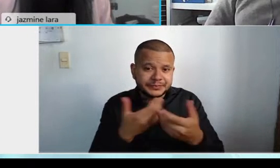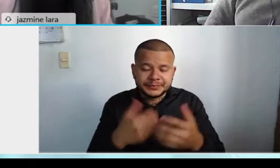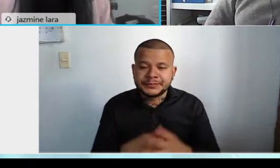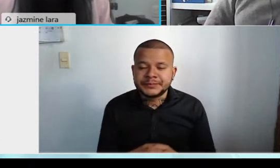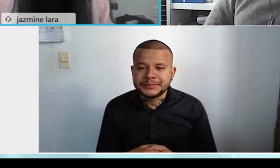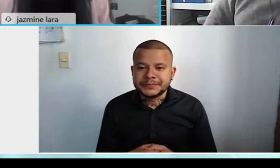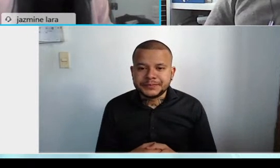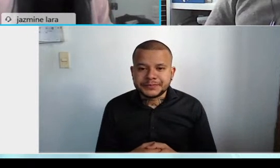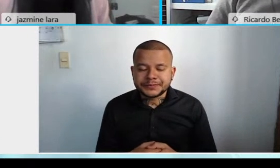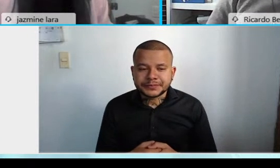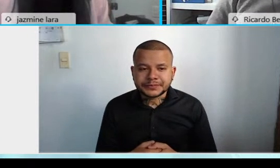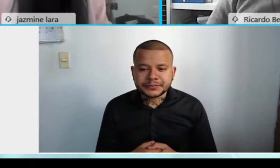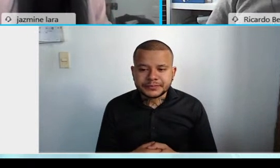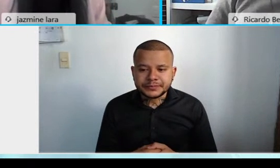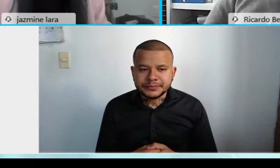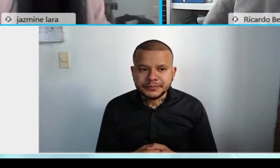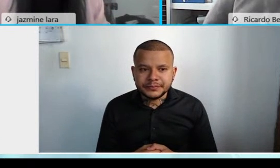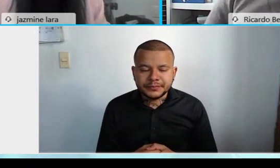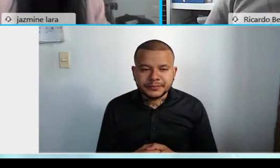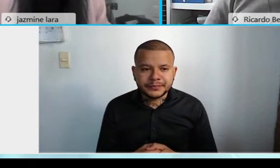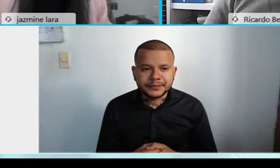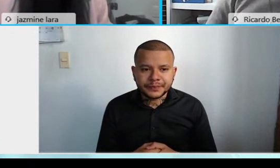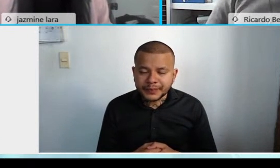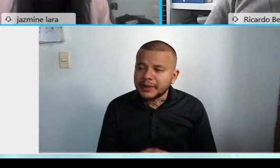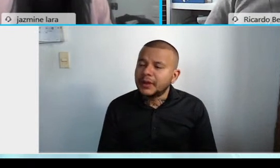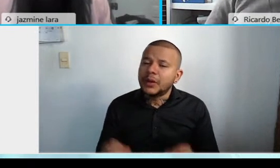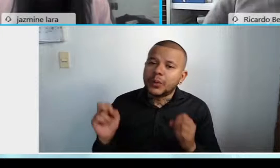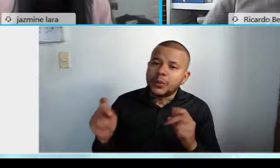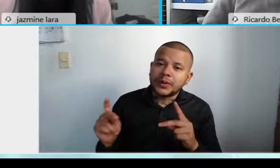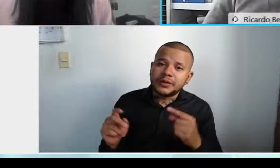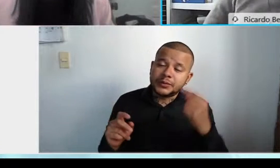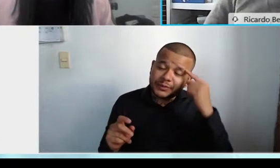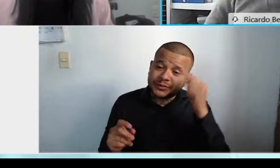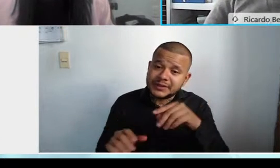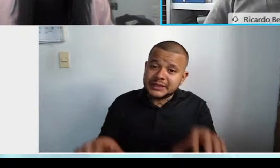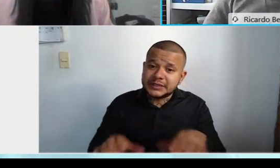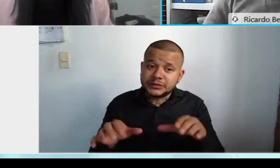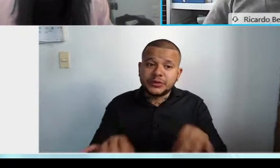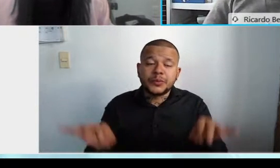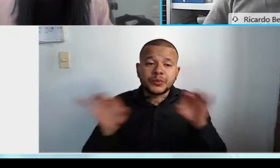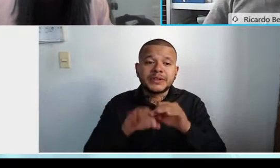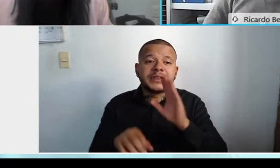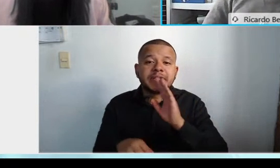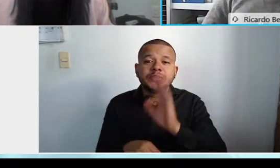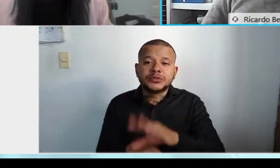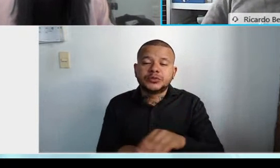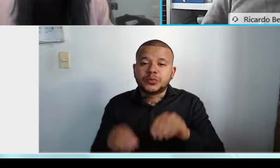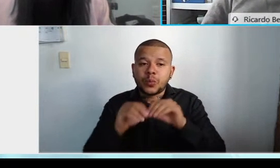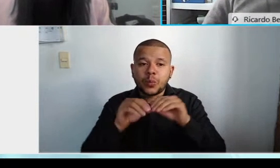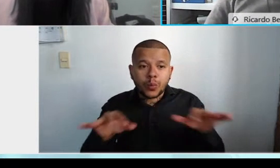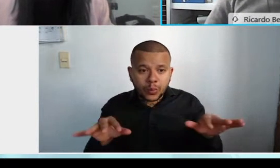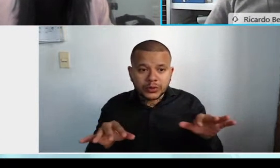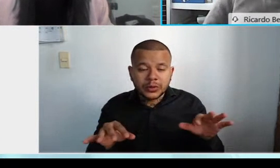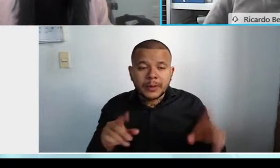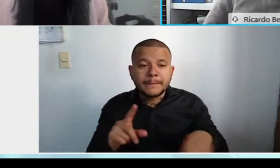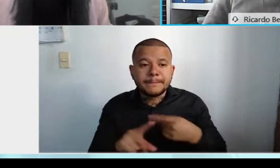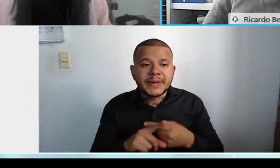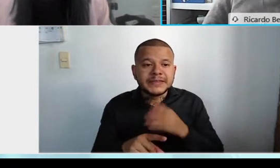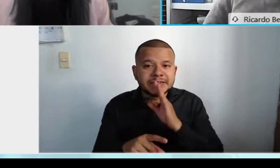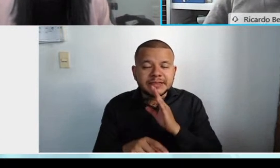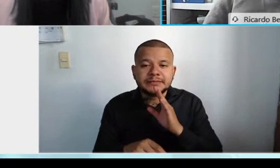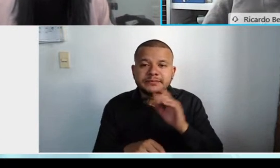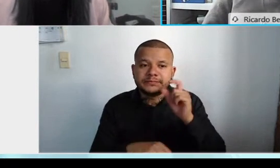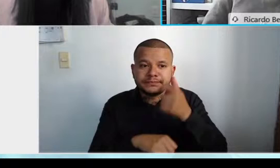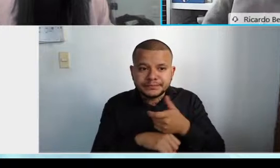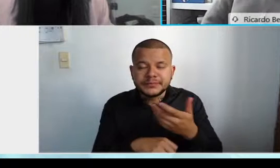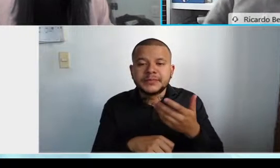Colombia. Esto es maravilloso. Esto es muy importante. Yo creo que esto es una acción muy importante por parte del sector público, además del ente regulador y el ministerio que está acompañando